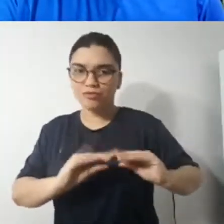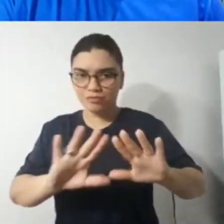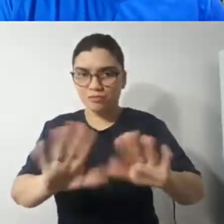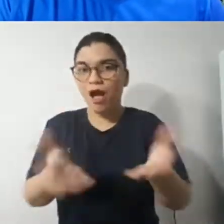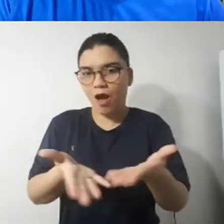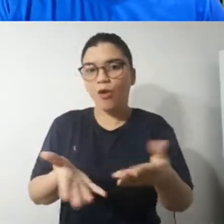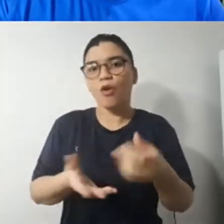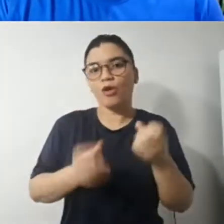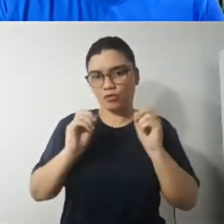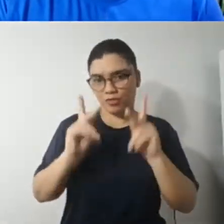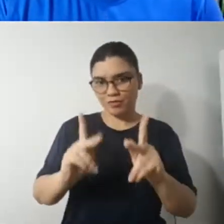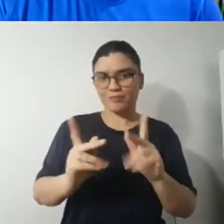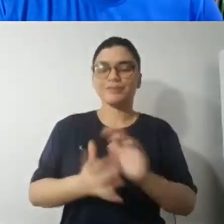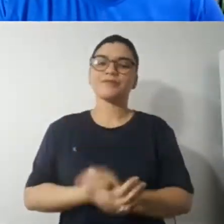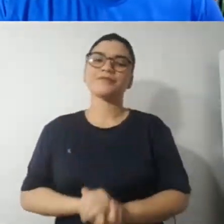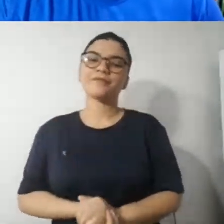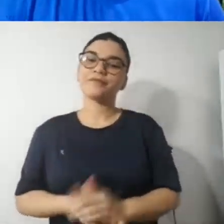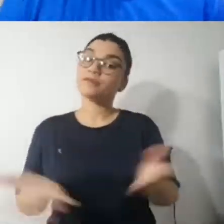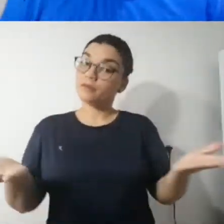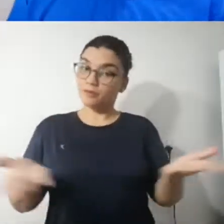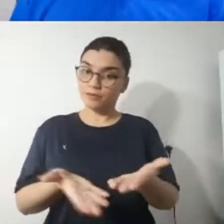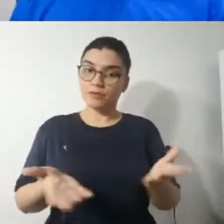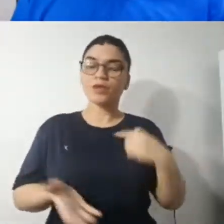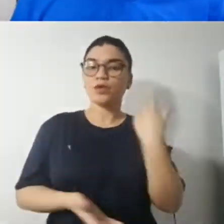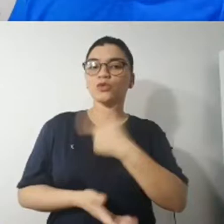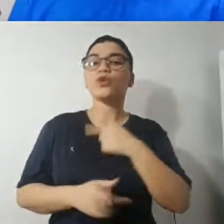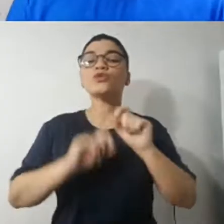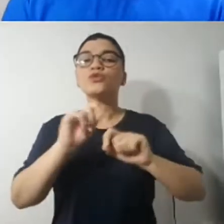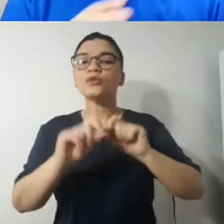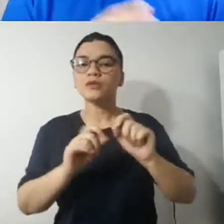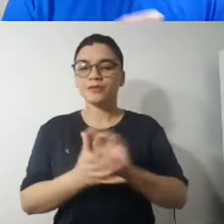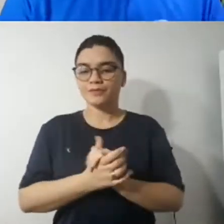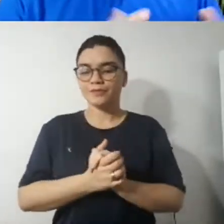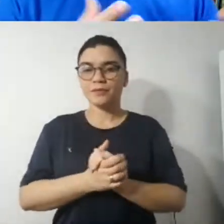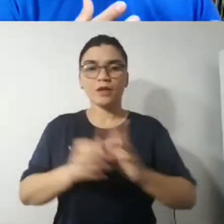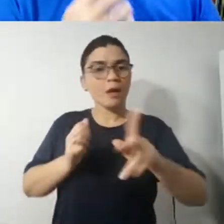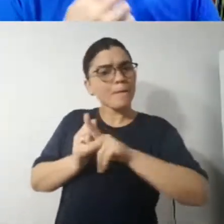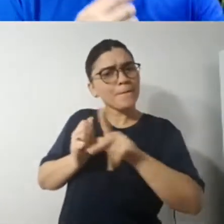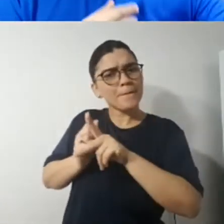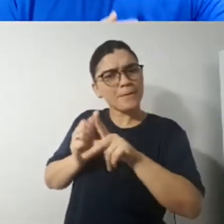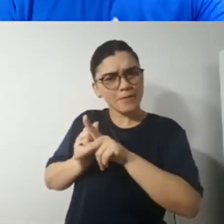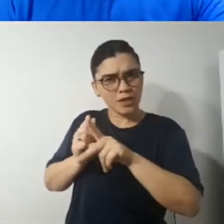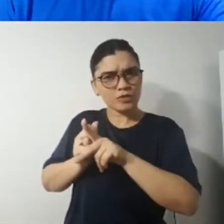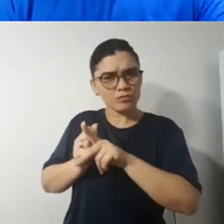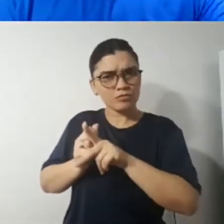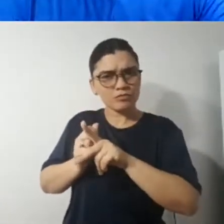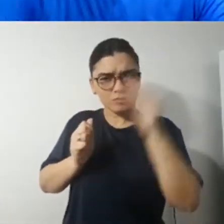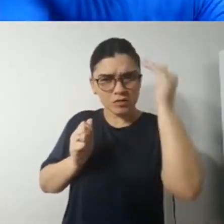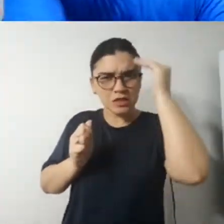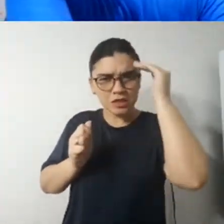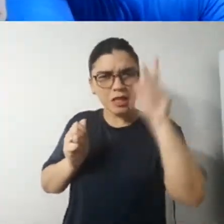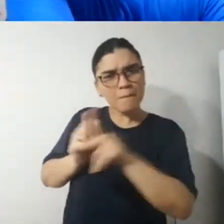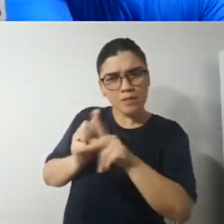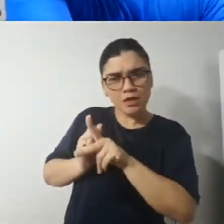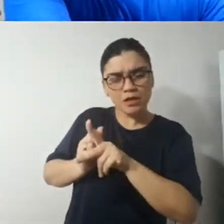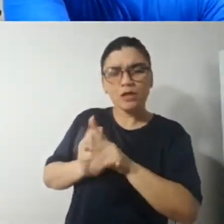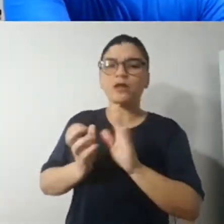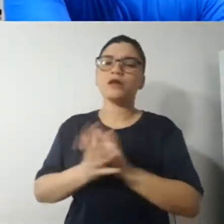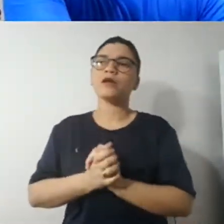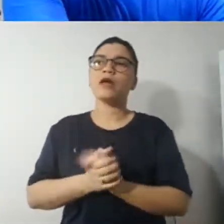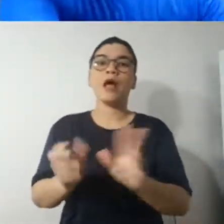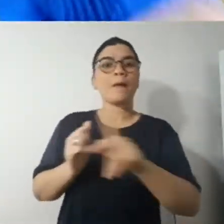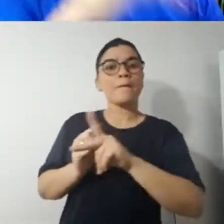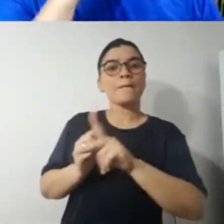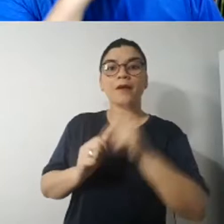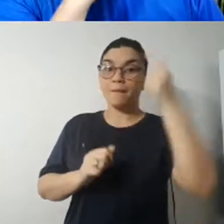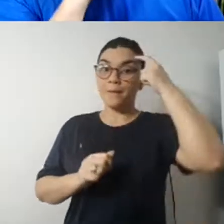Nós temos, então, a ideia aqui de Pedro não é pregar um tipo de que a igreja ela